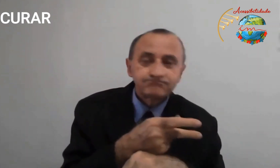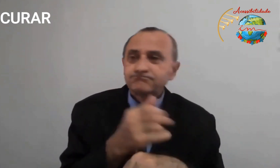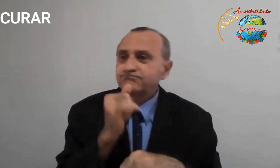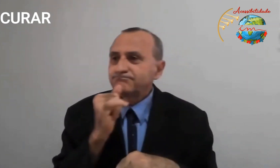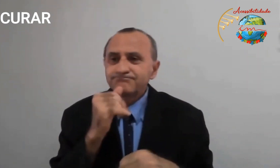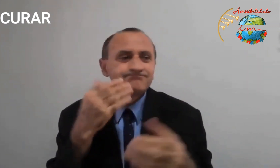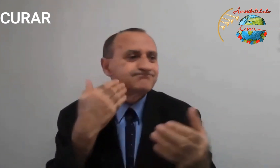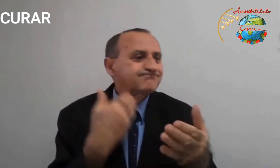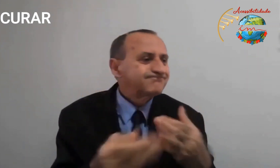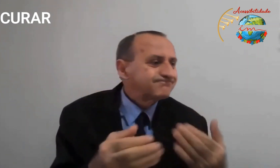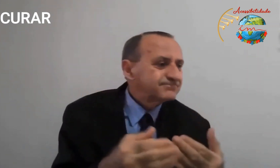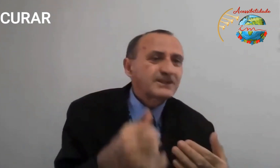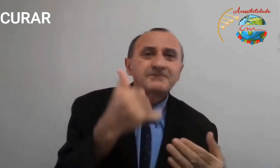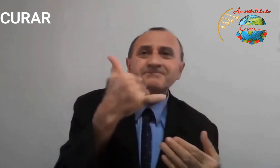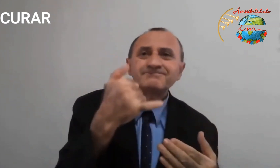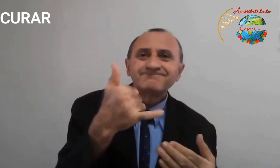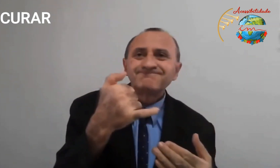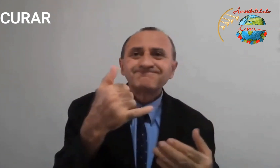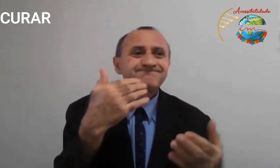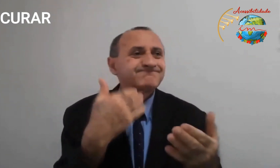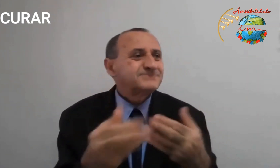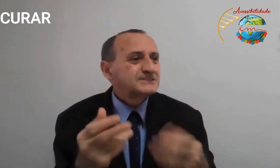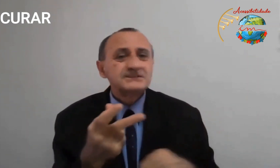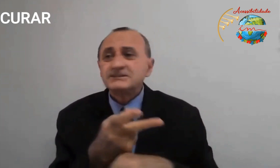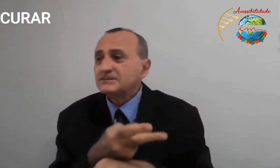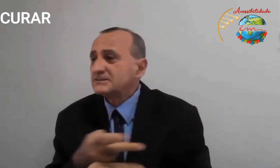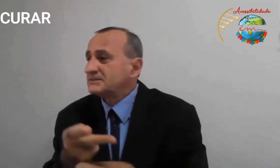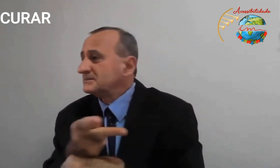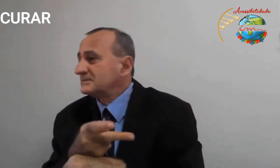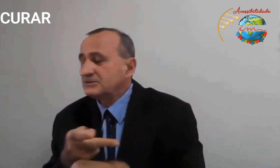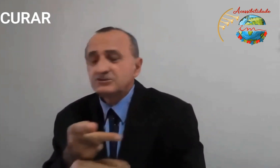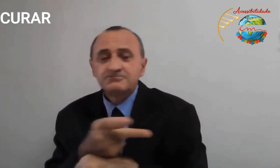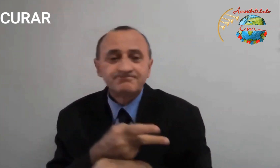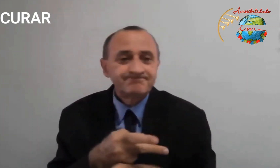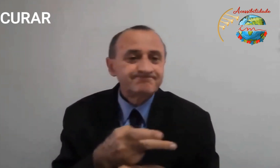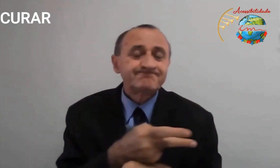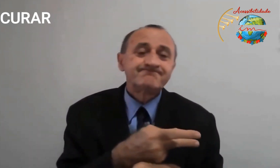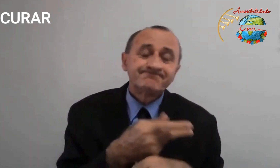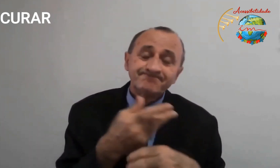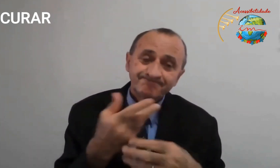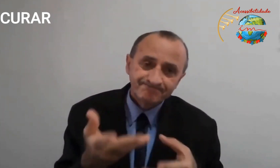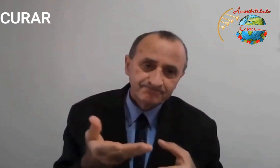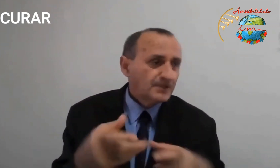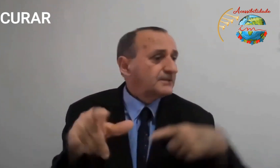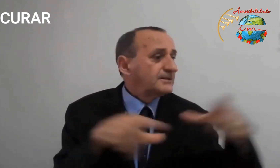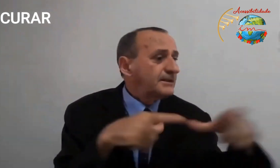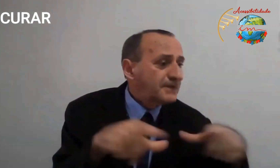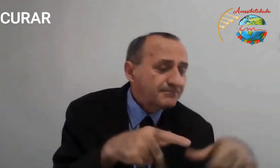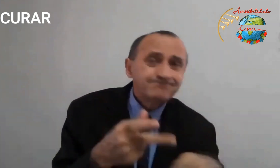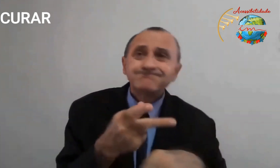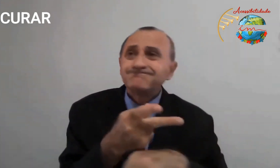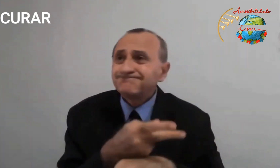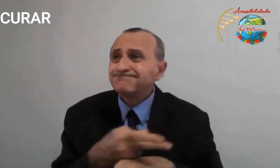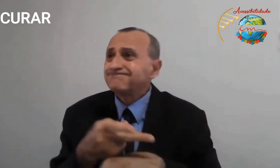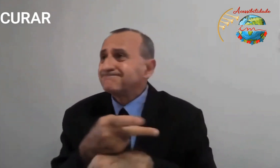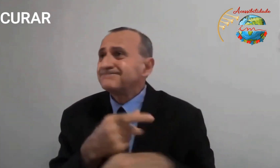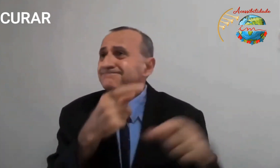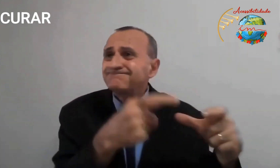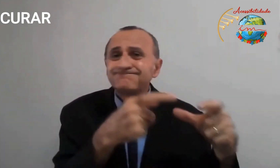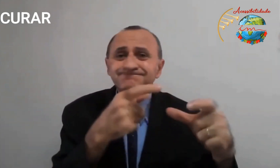Por exemplo, perdeu uma caneta, procurando essa caneta. Procura de um trabalho, um local